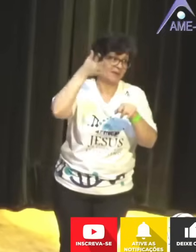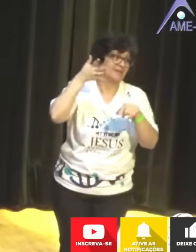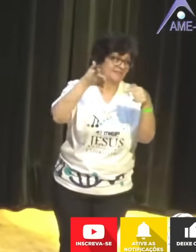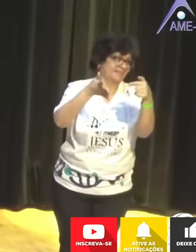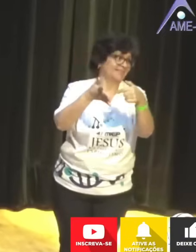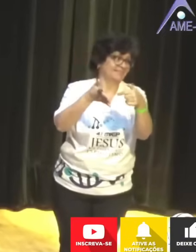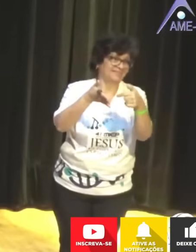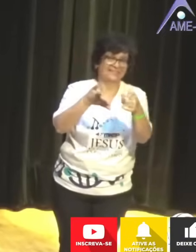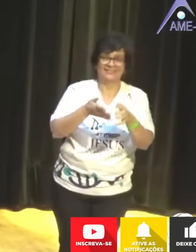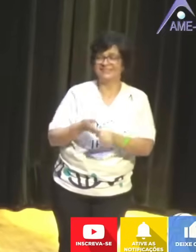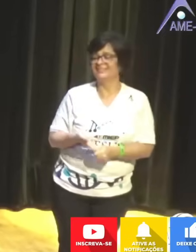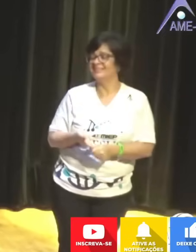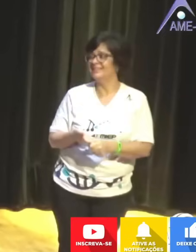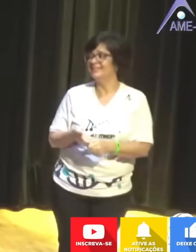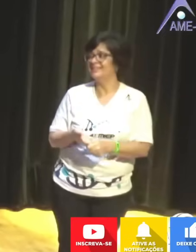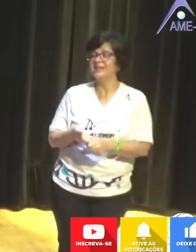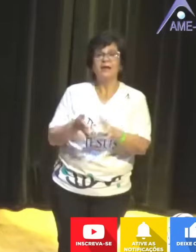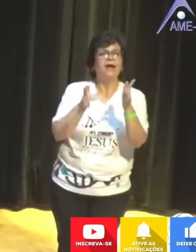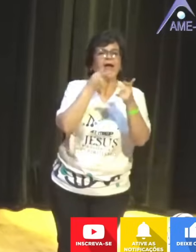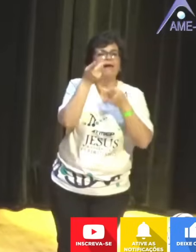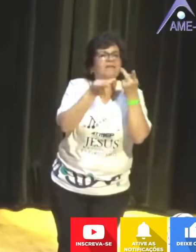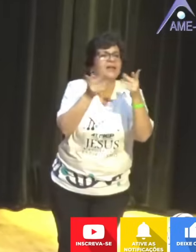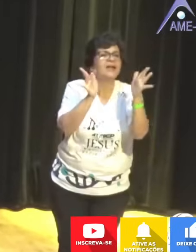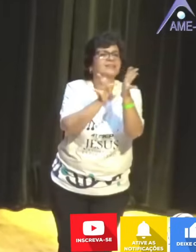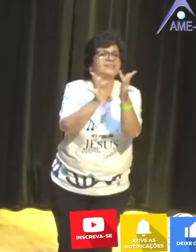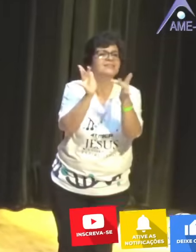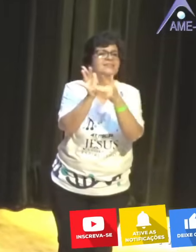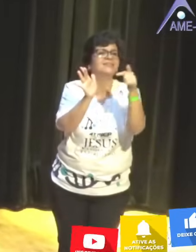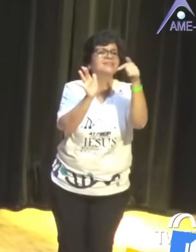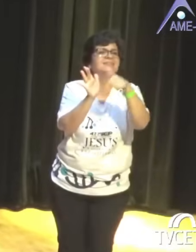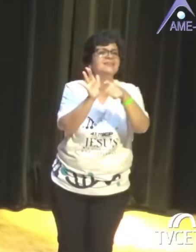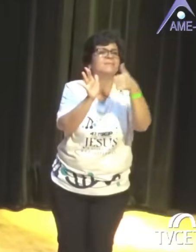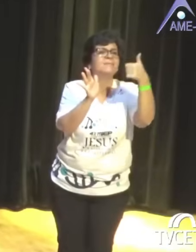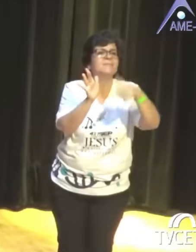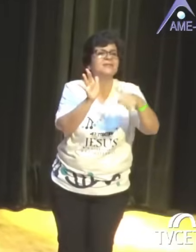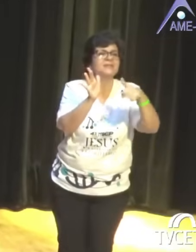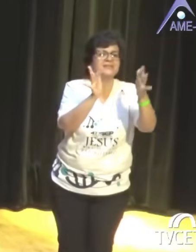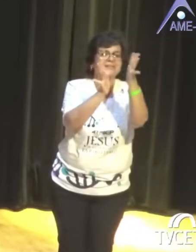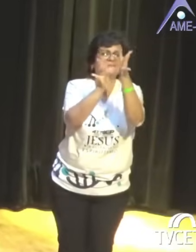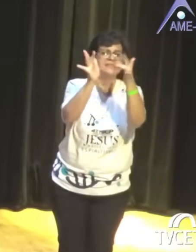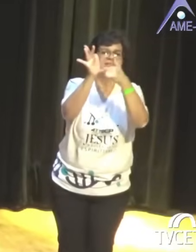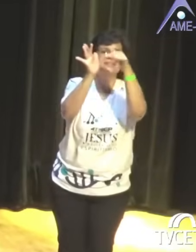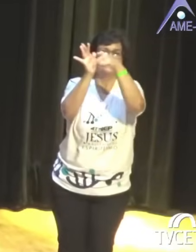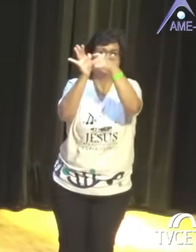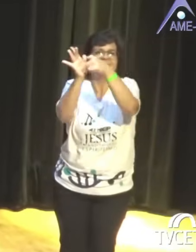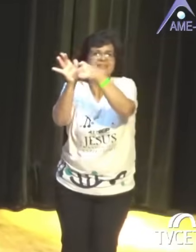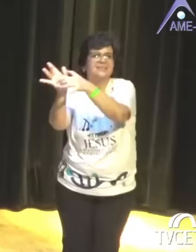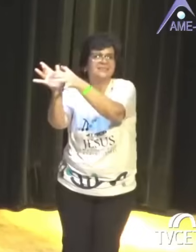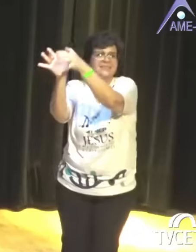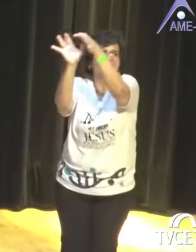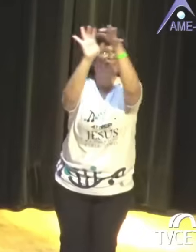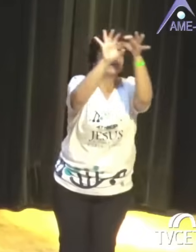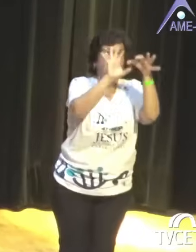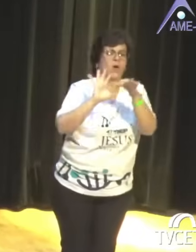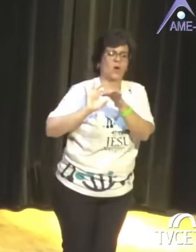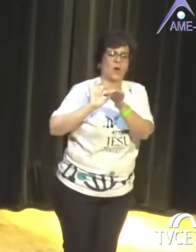tema para eu falar de Jesus eu vou ter que colocar Jesus nesse